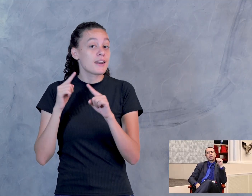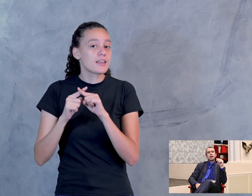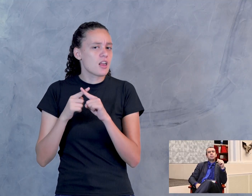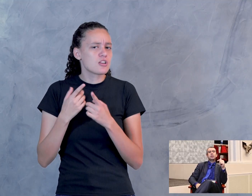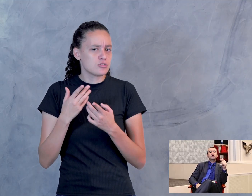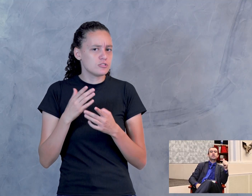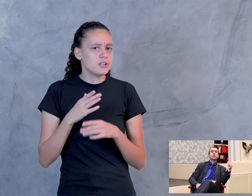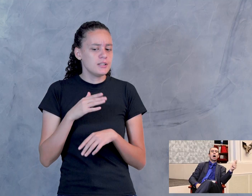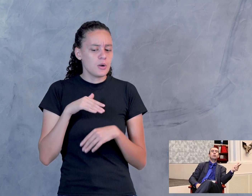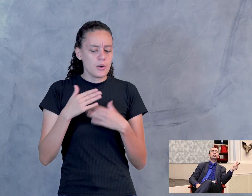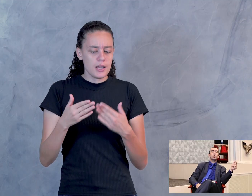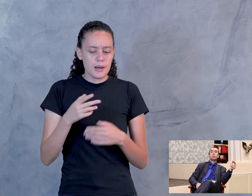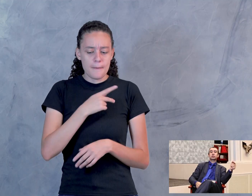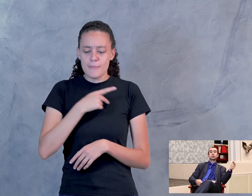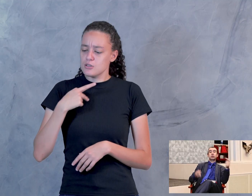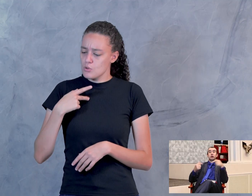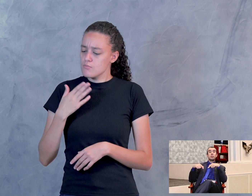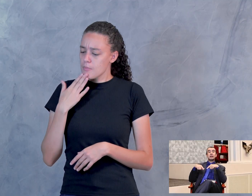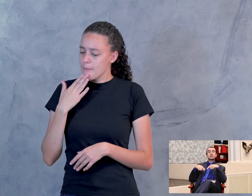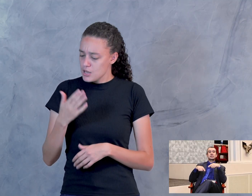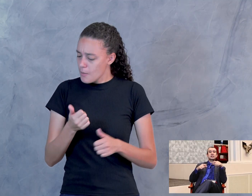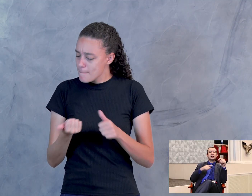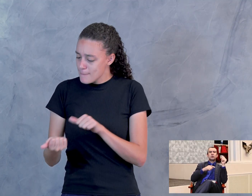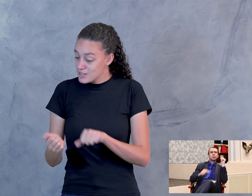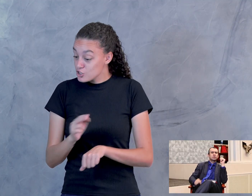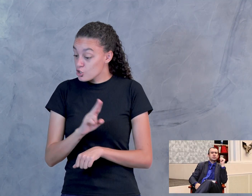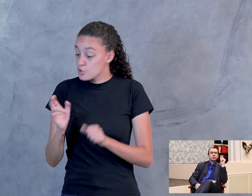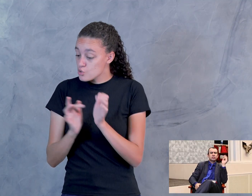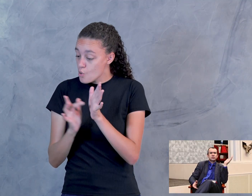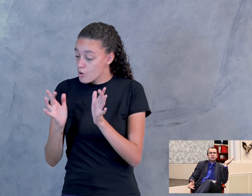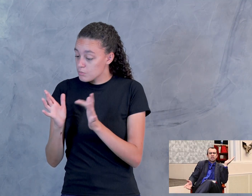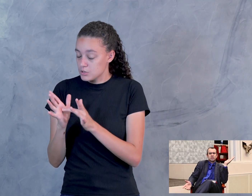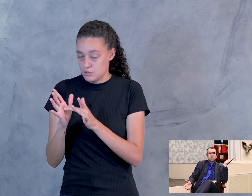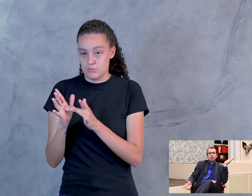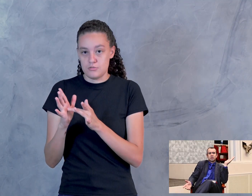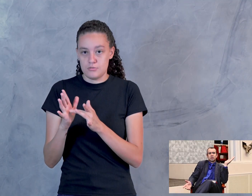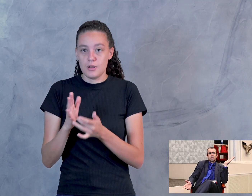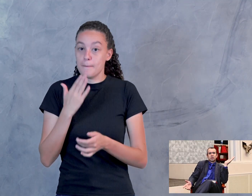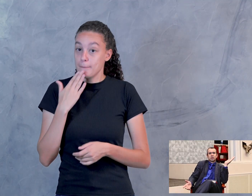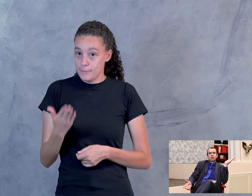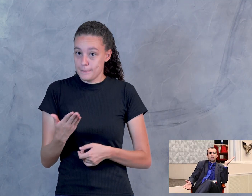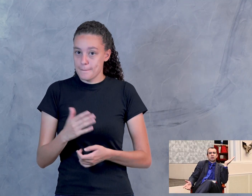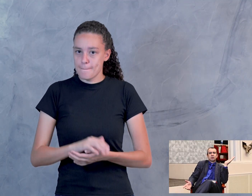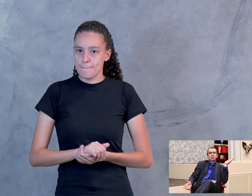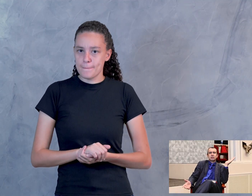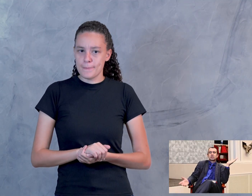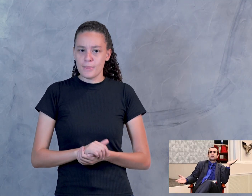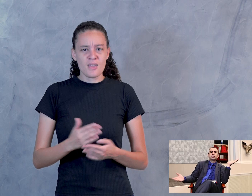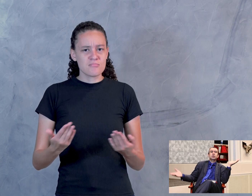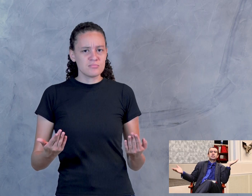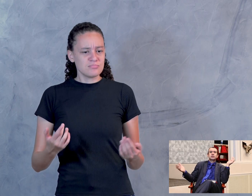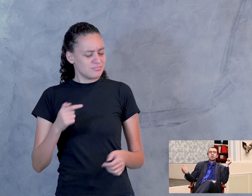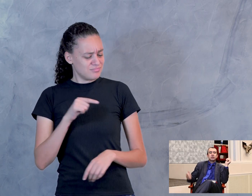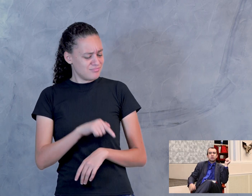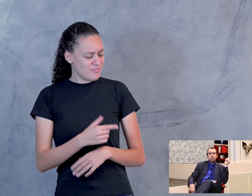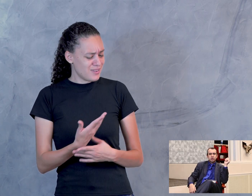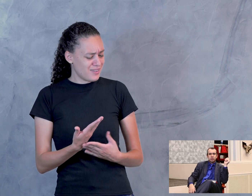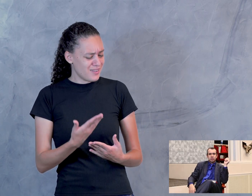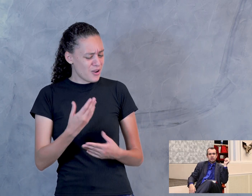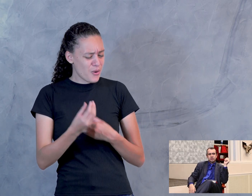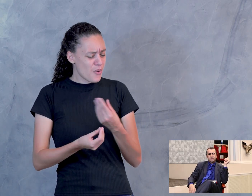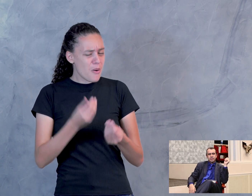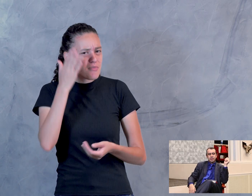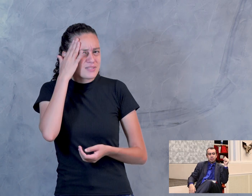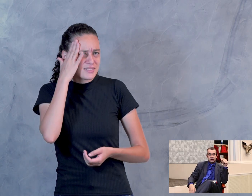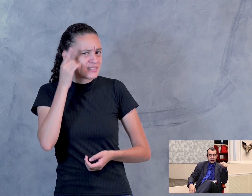Batista, ele pediu ao seu pastor que o batizasse em nome do Senhor Jesus Cristo. Mas de onde esse menino